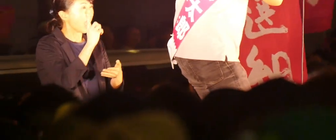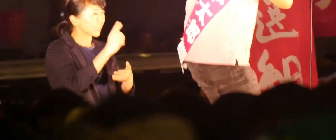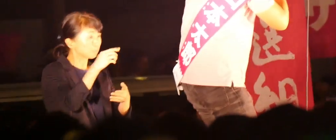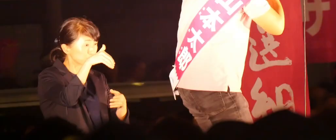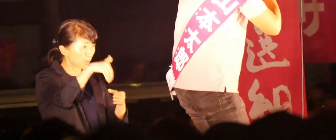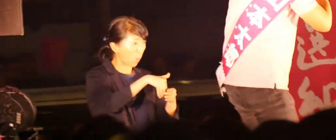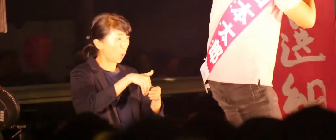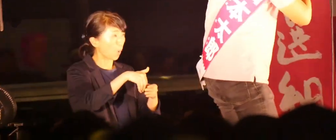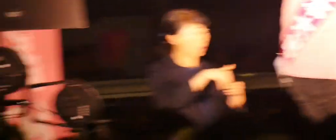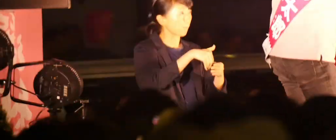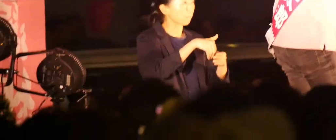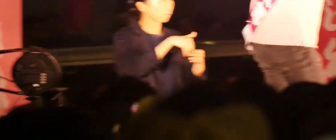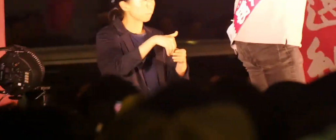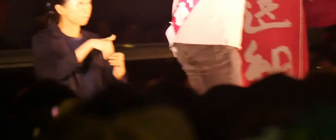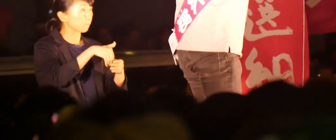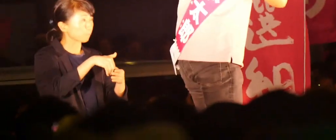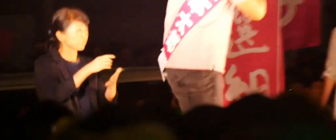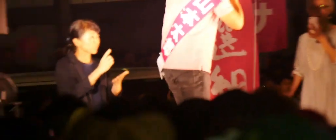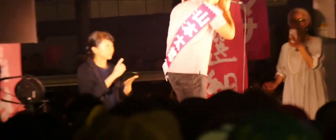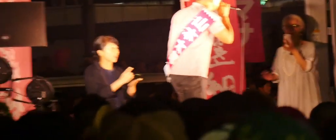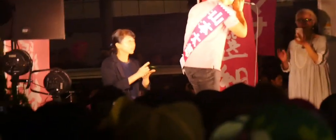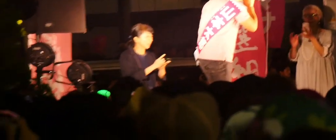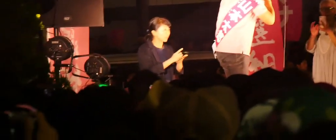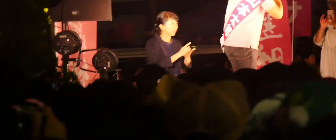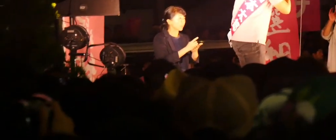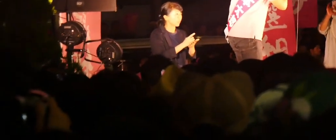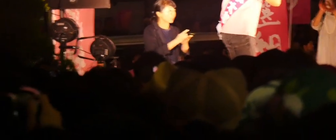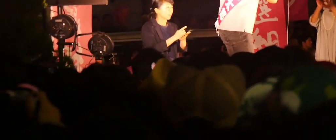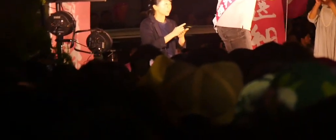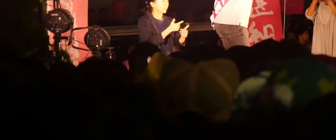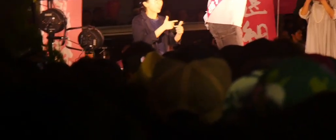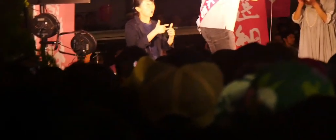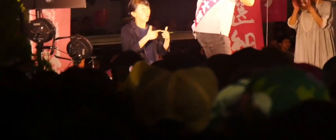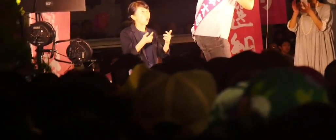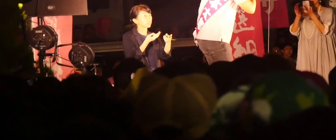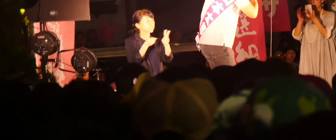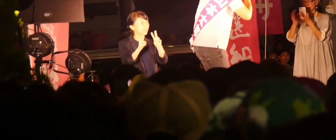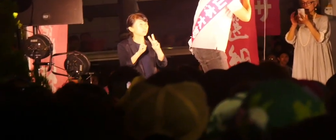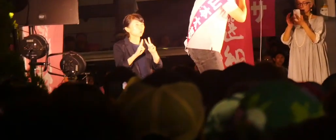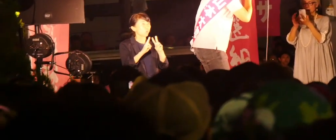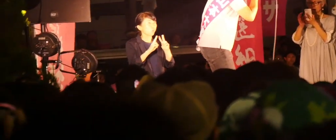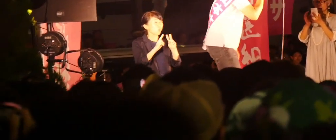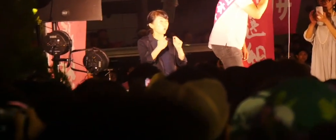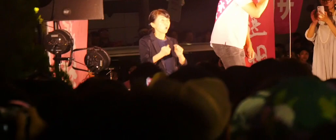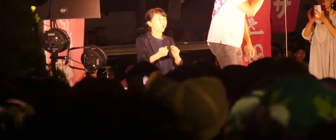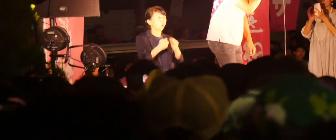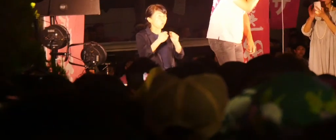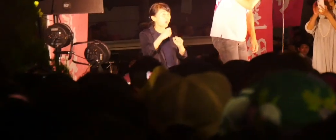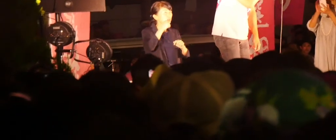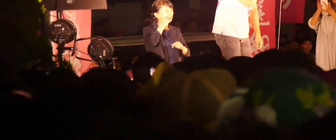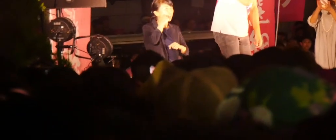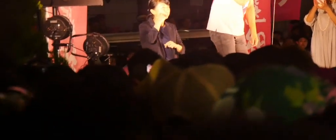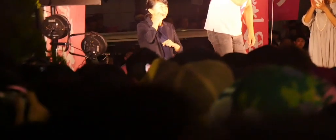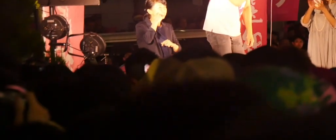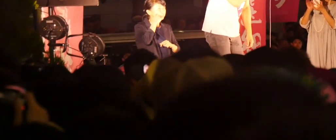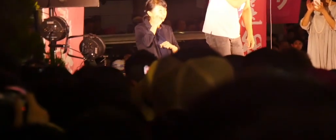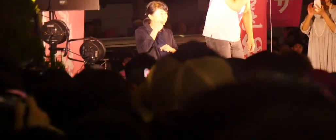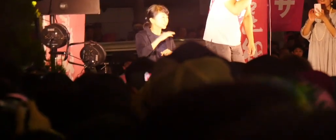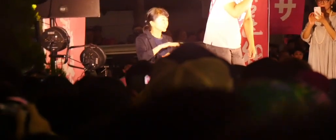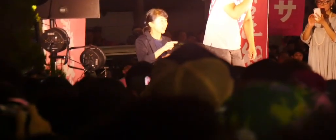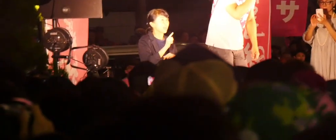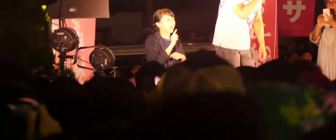では大きな政党には抗えない。なのであなたから広げてほし